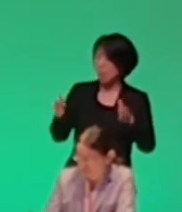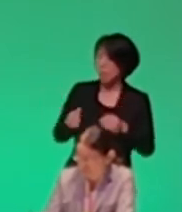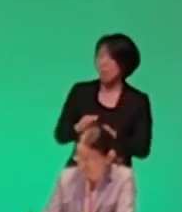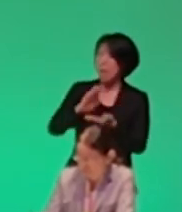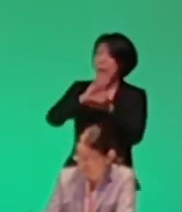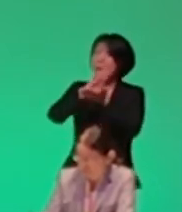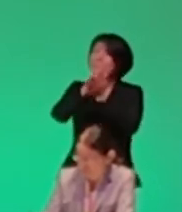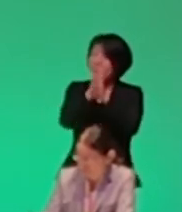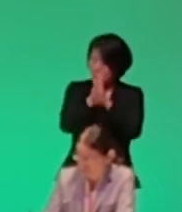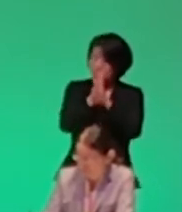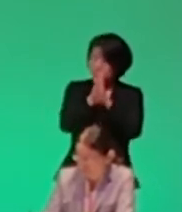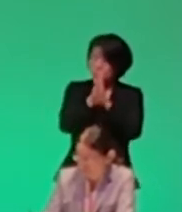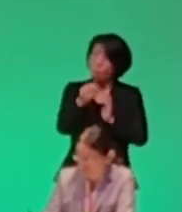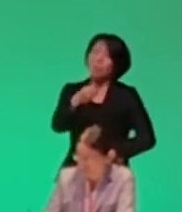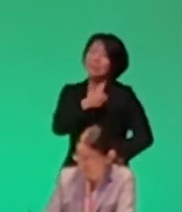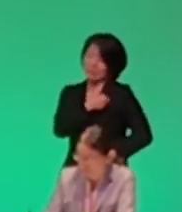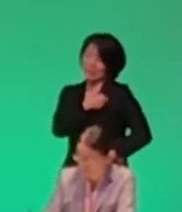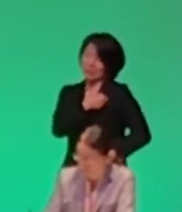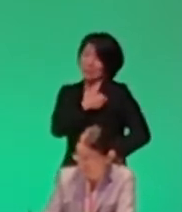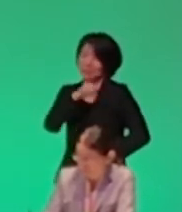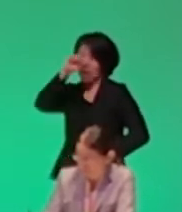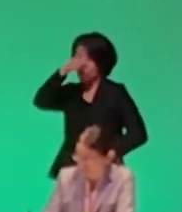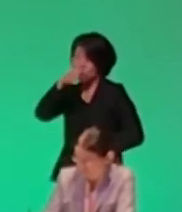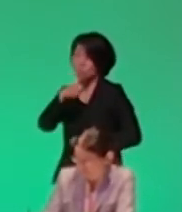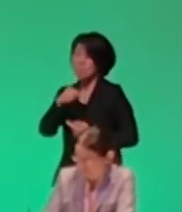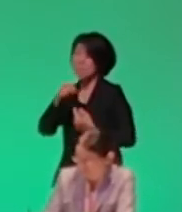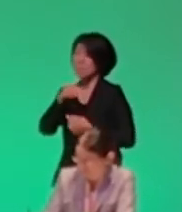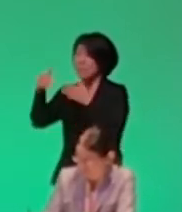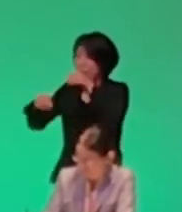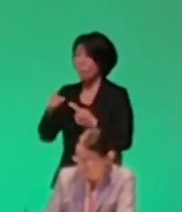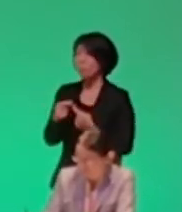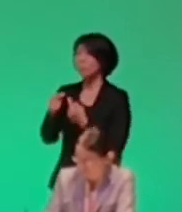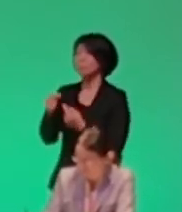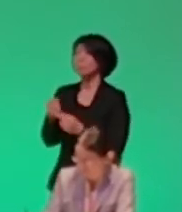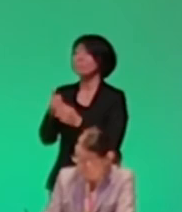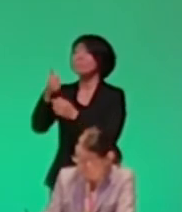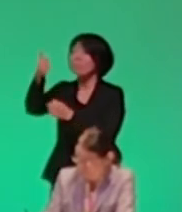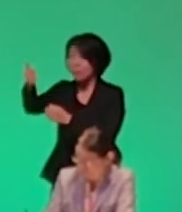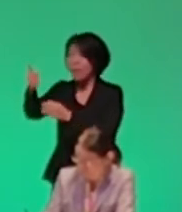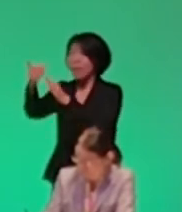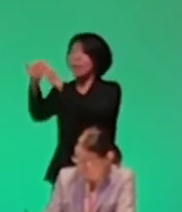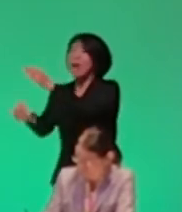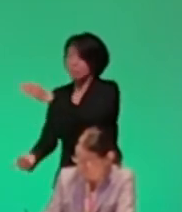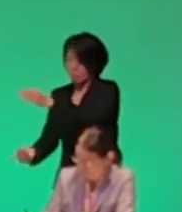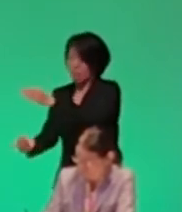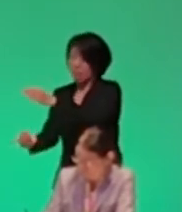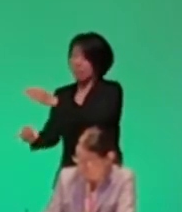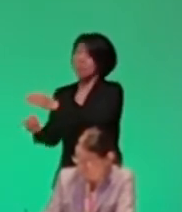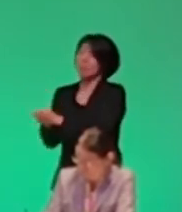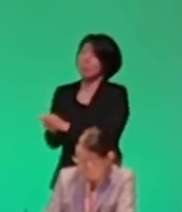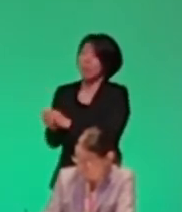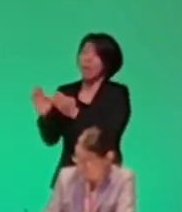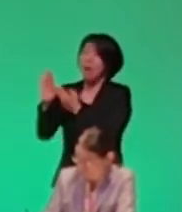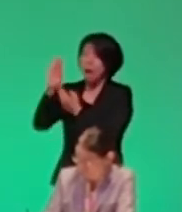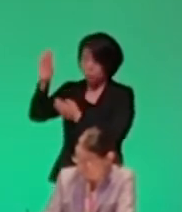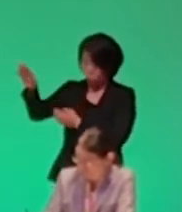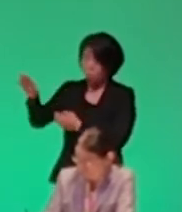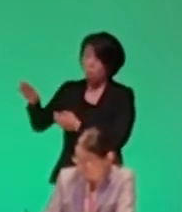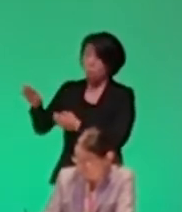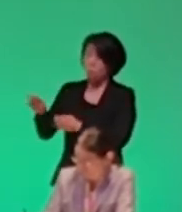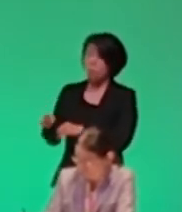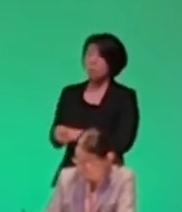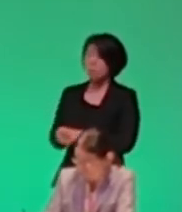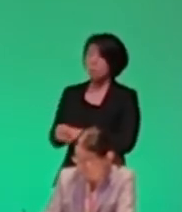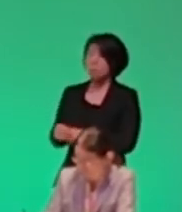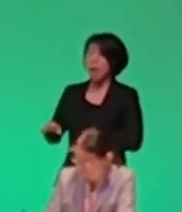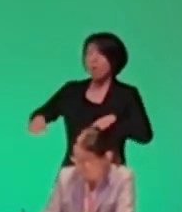した後、衆議院選挙に出て落選し、29から32まで、浪